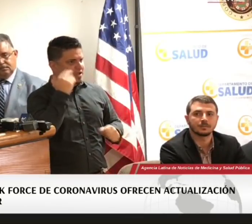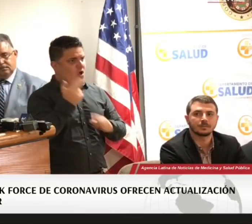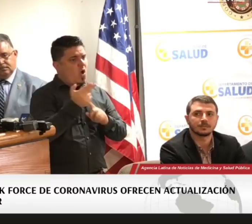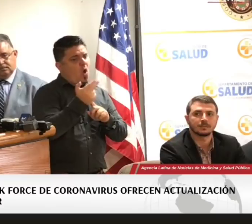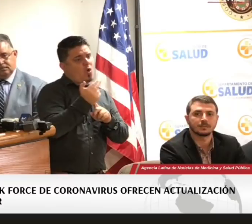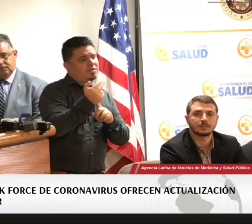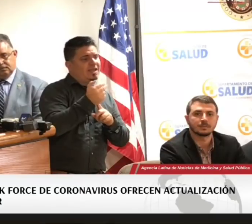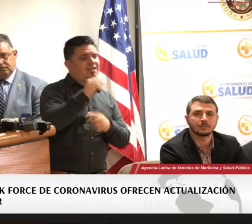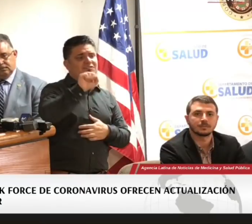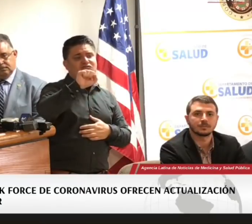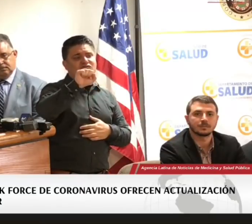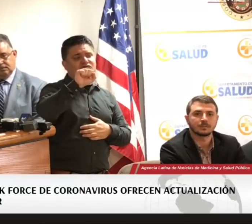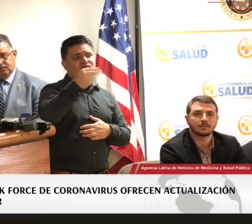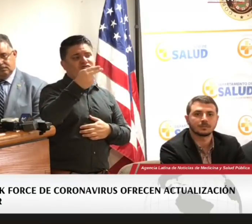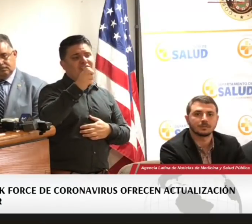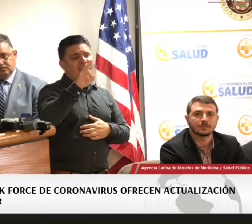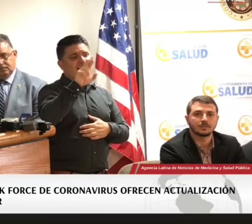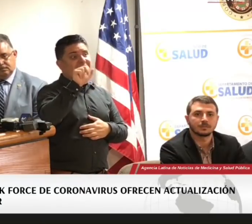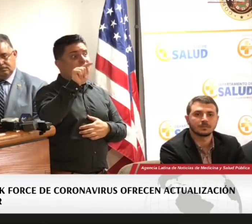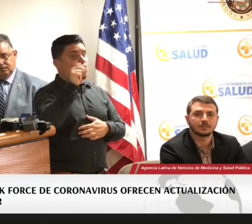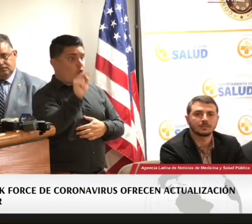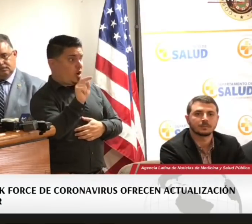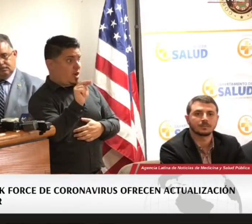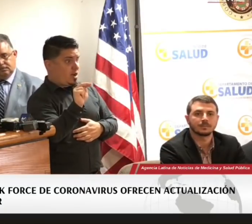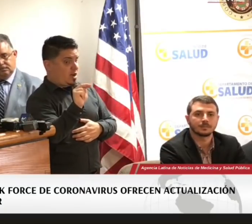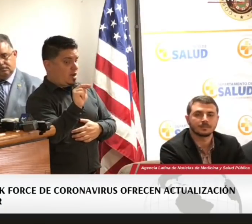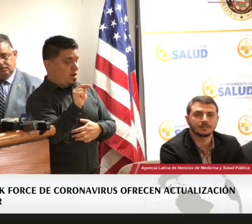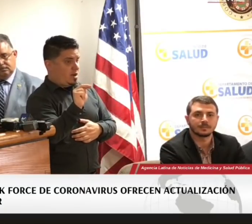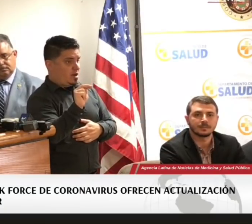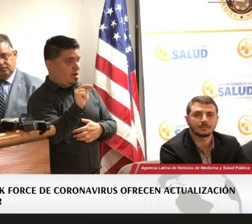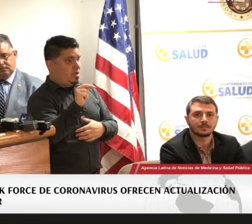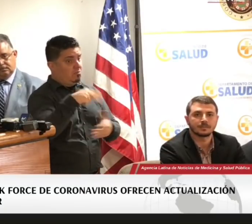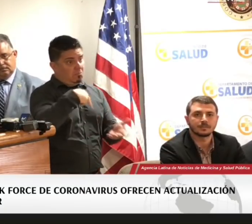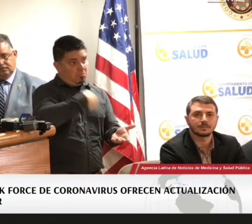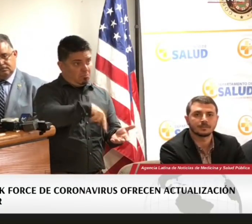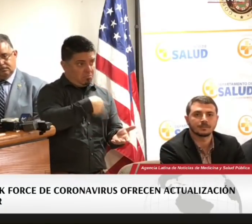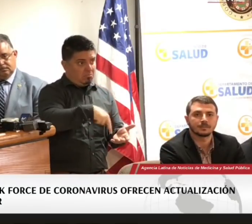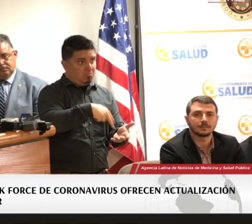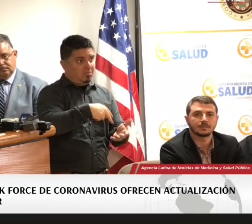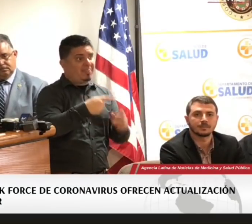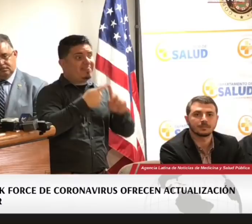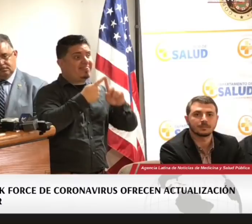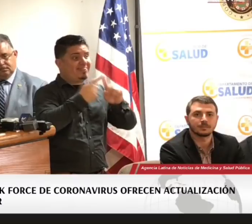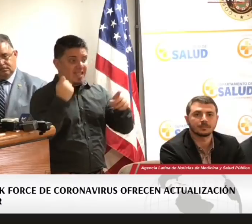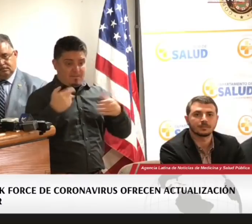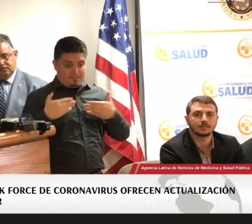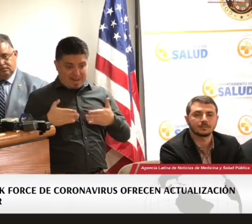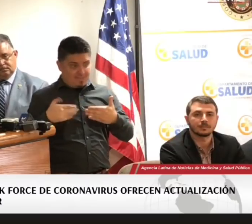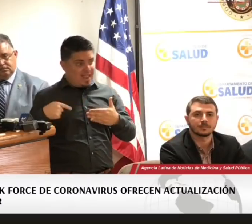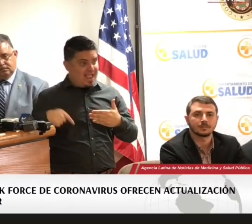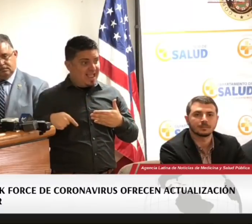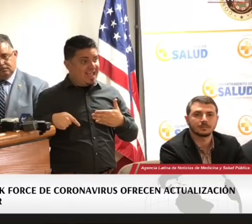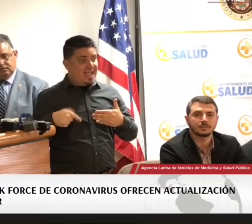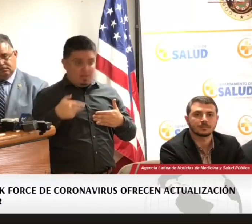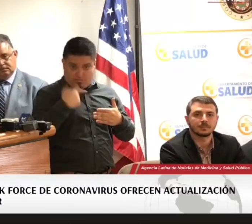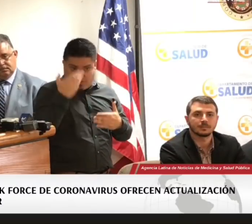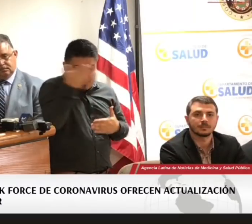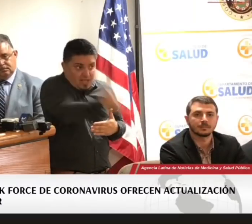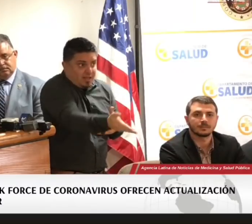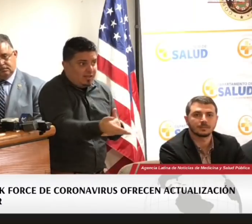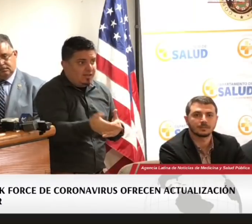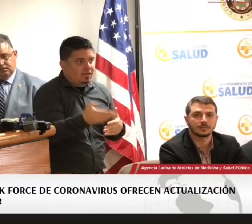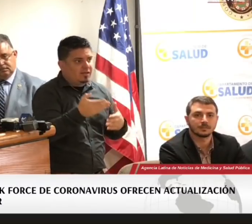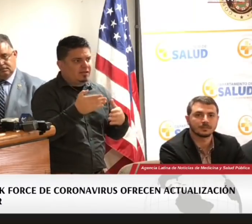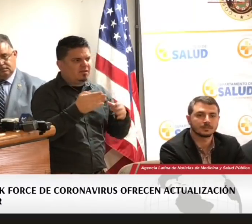noche anterior donde alegadamente estaba el individuo, y allí era un sitio cerrado, se estimaban que